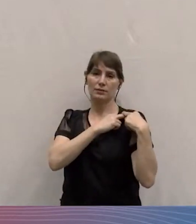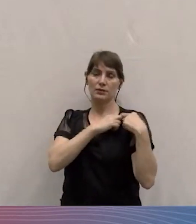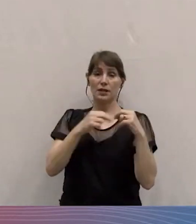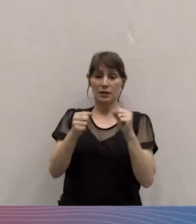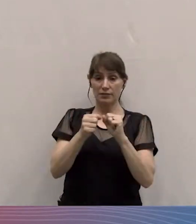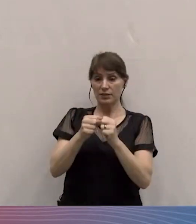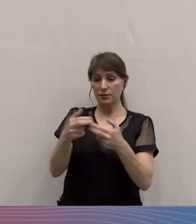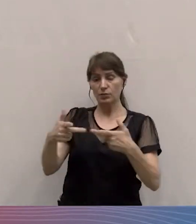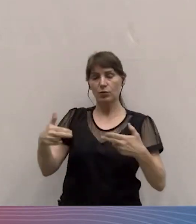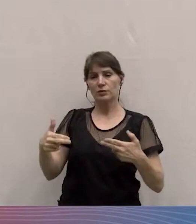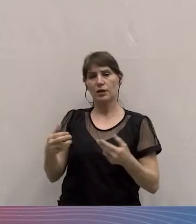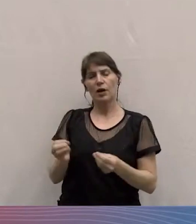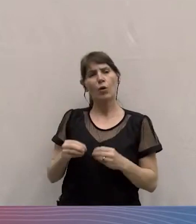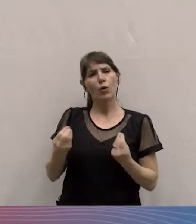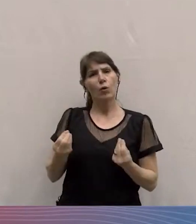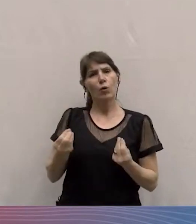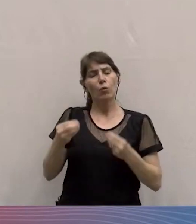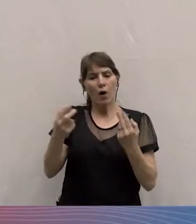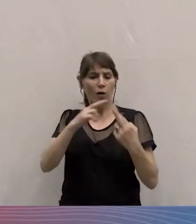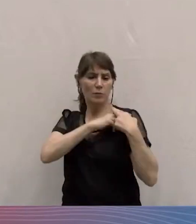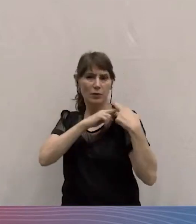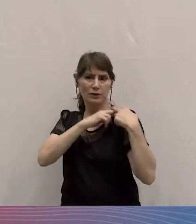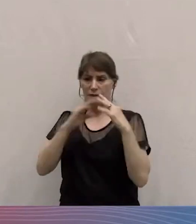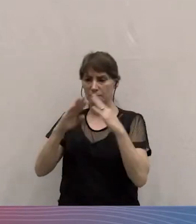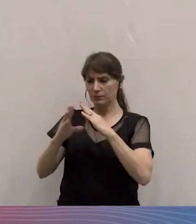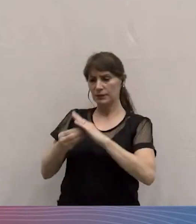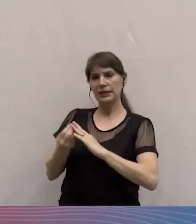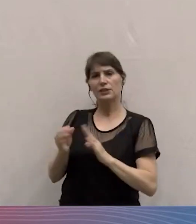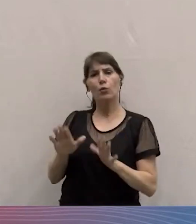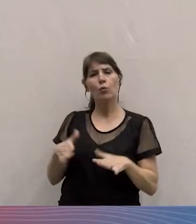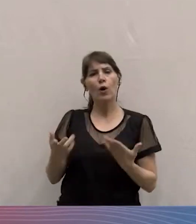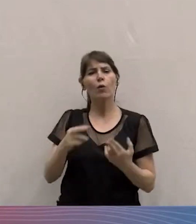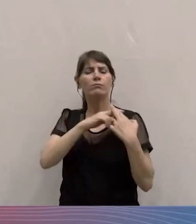tarefa. Qual é a responsabilidade?